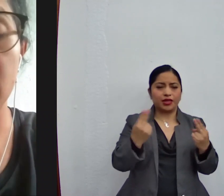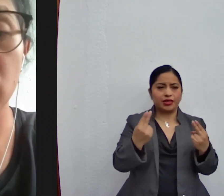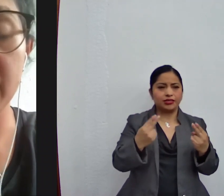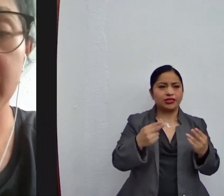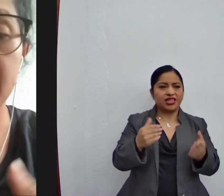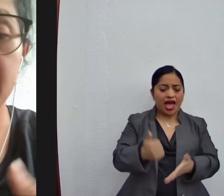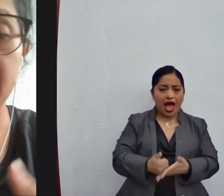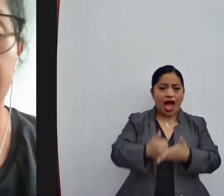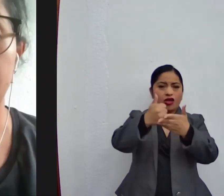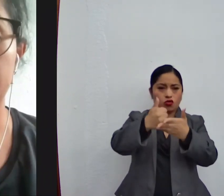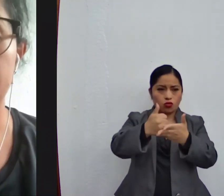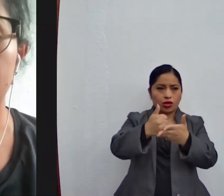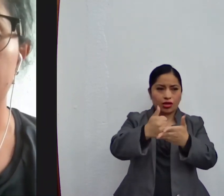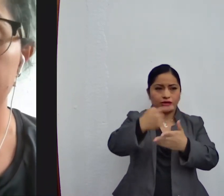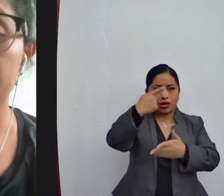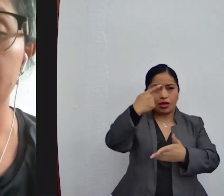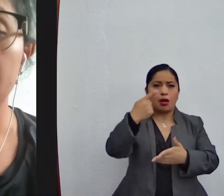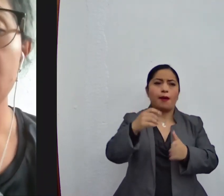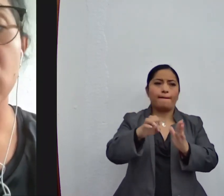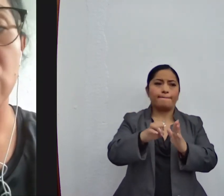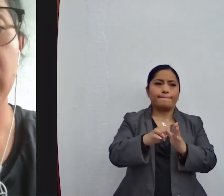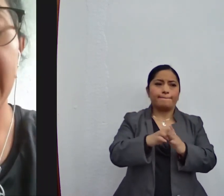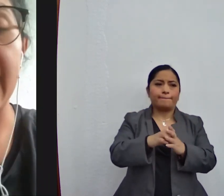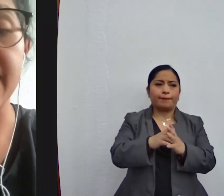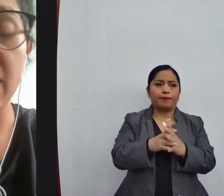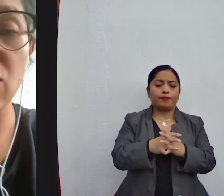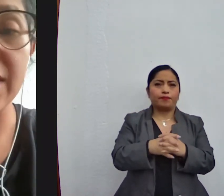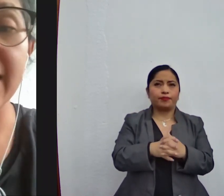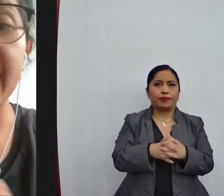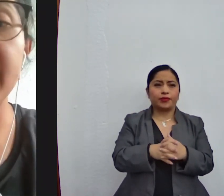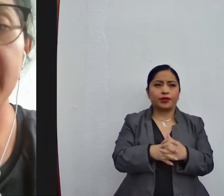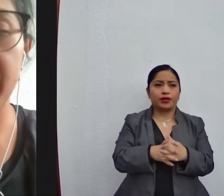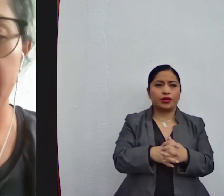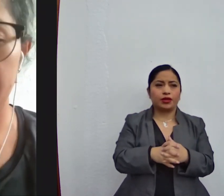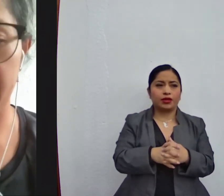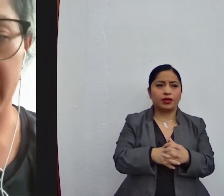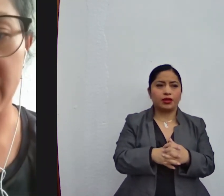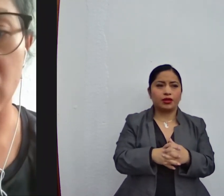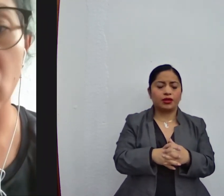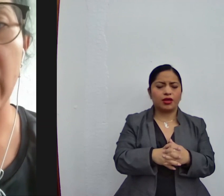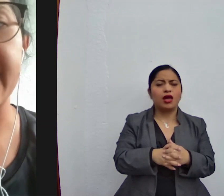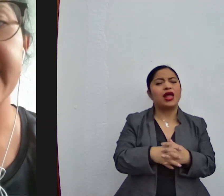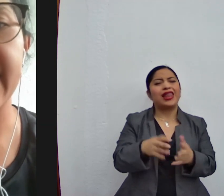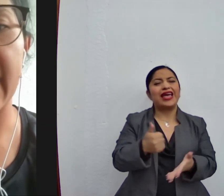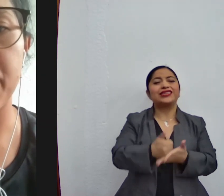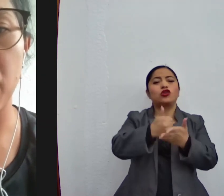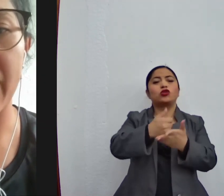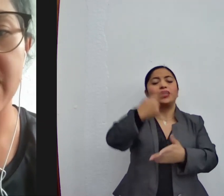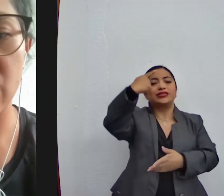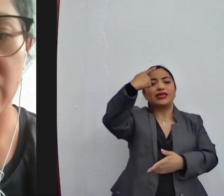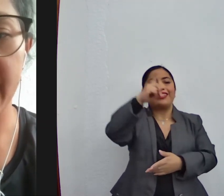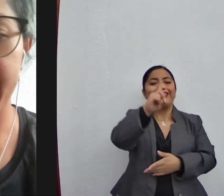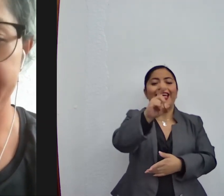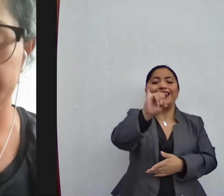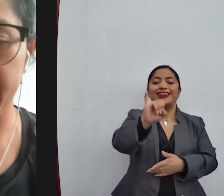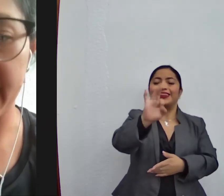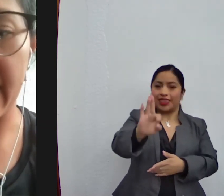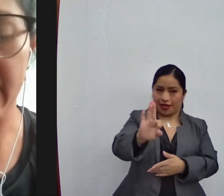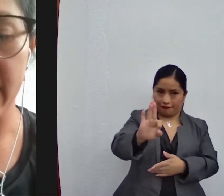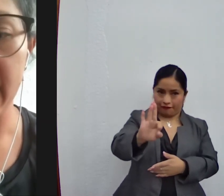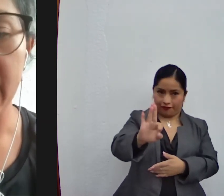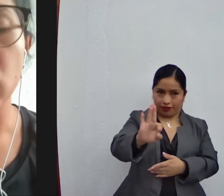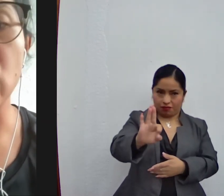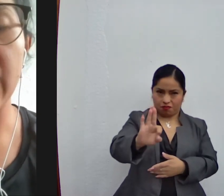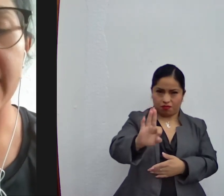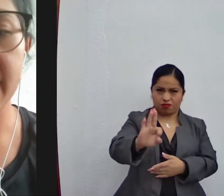Usualmente estas ayudas que se brindan a través del DIF son las ayudas que DIF quiere dar, no las que la población